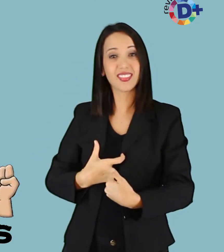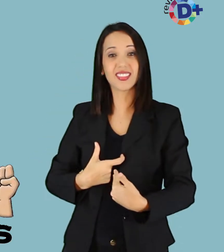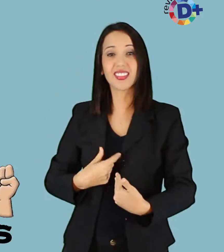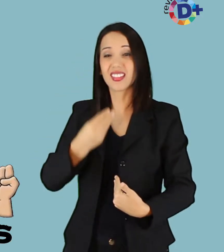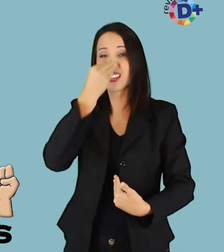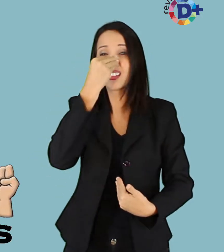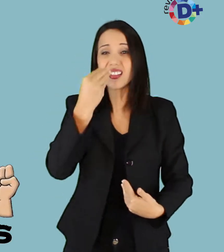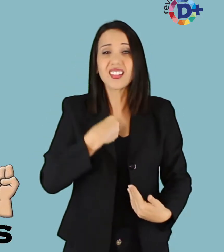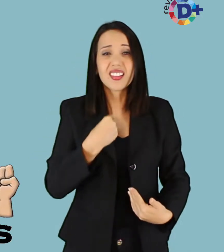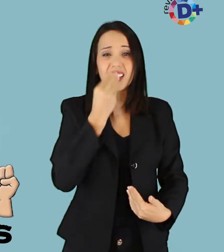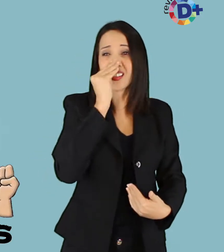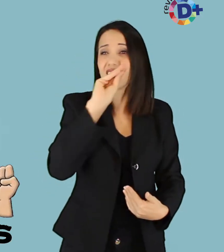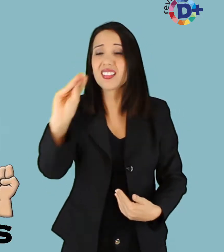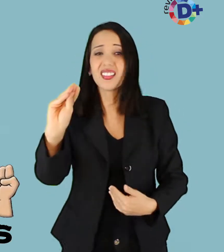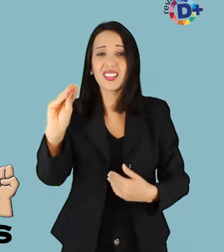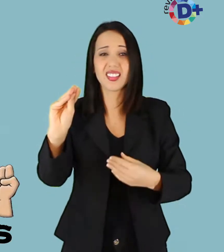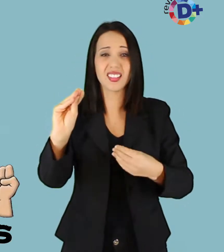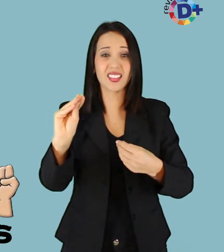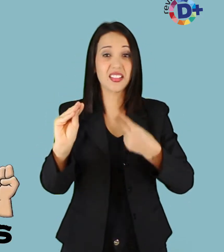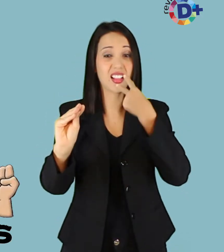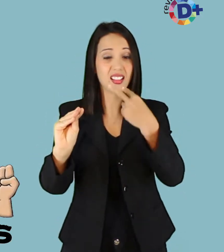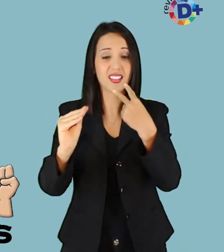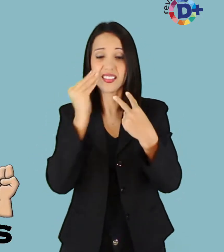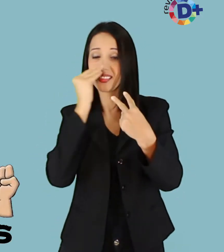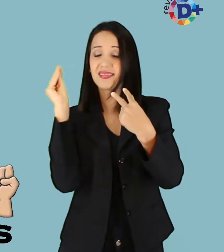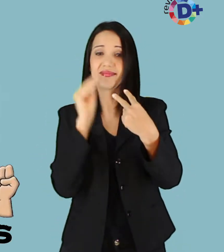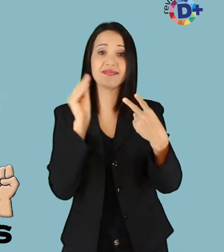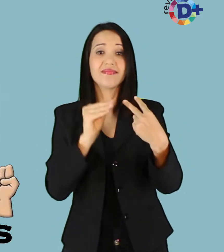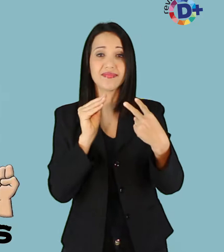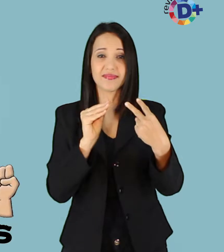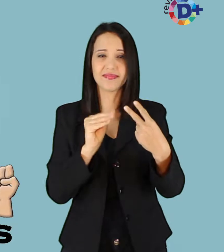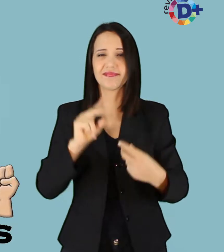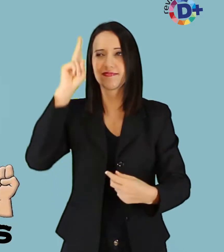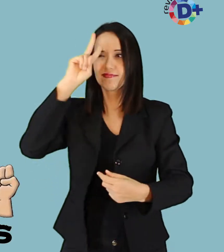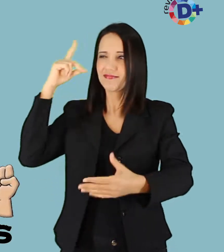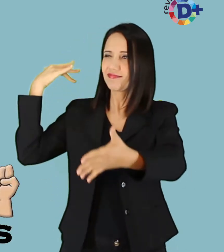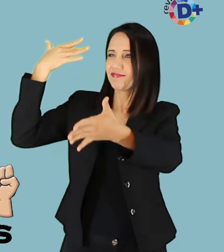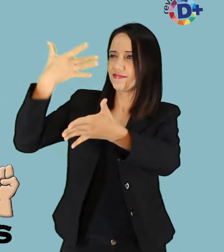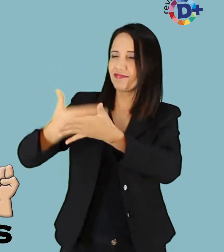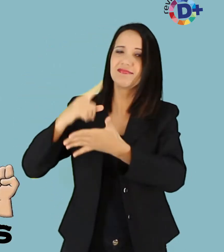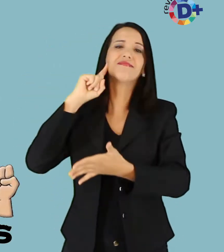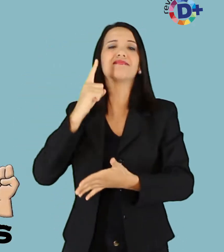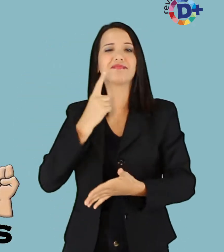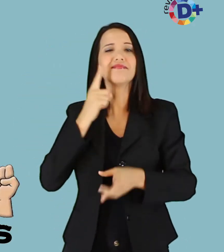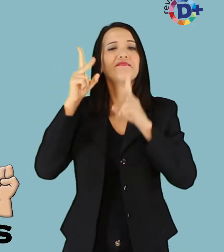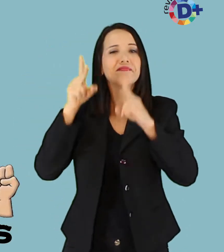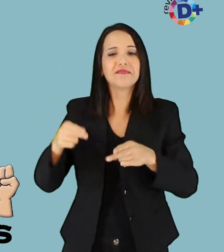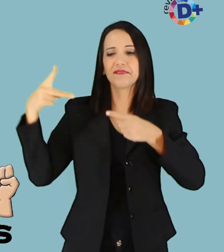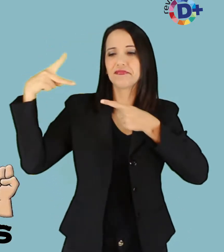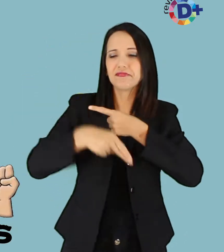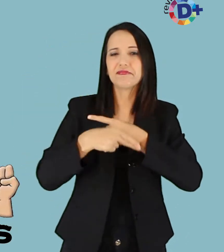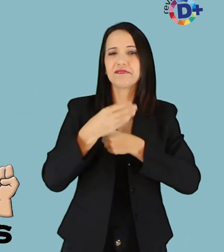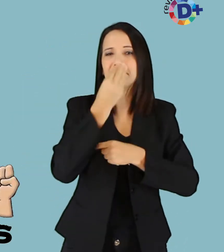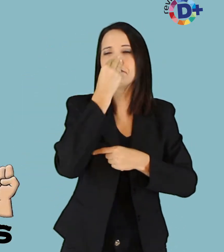se nega quando se nega a língua? A história dos surdos é também a história dessa negação.